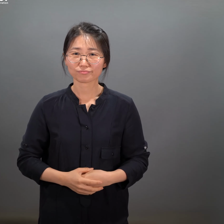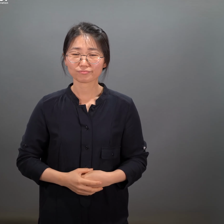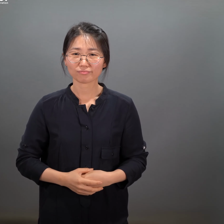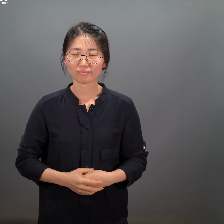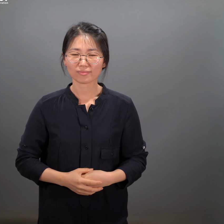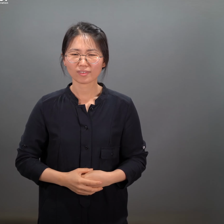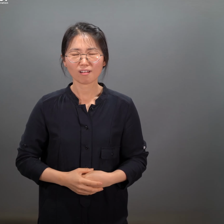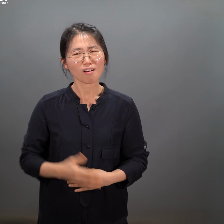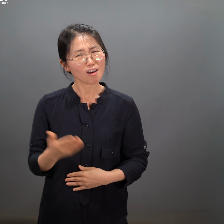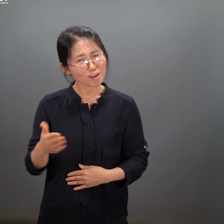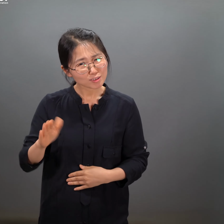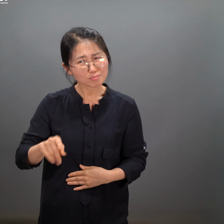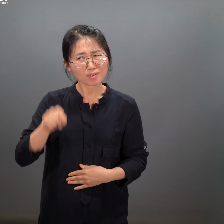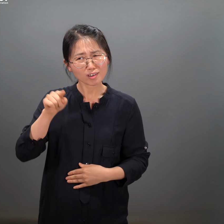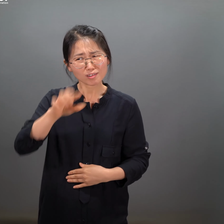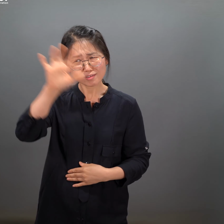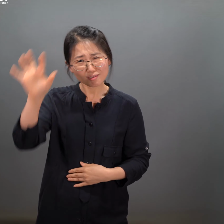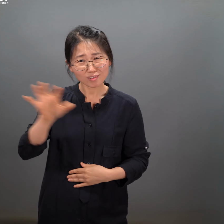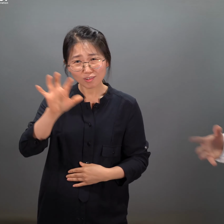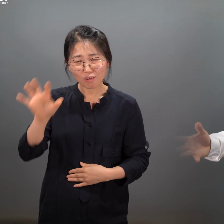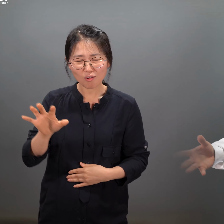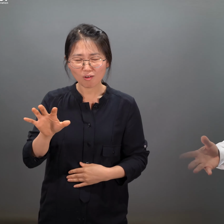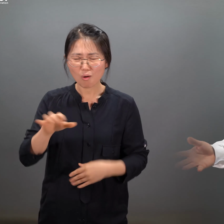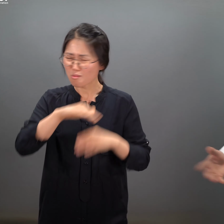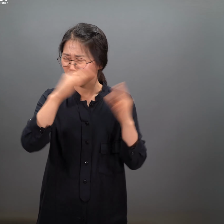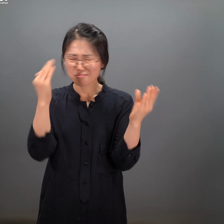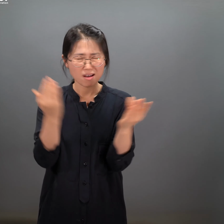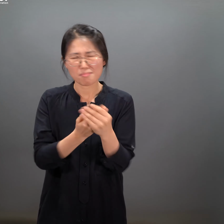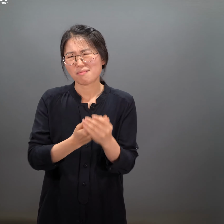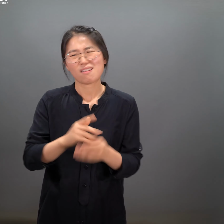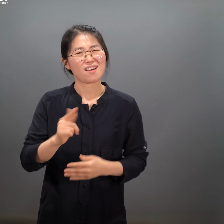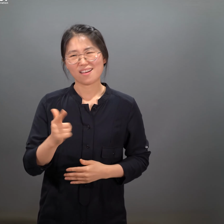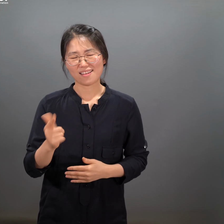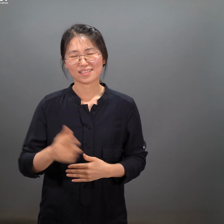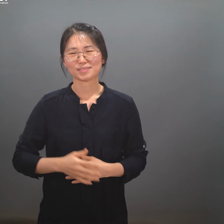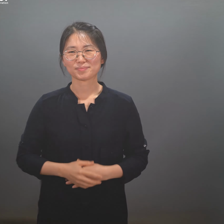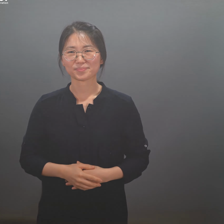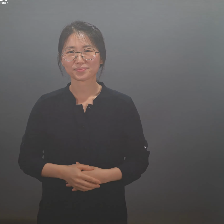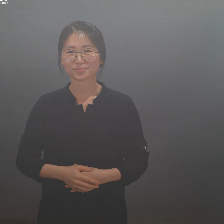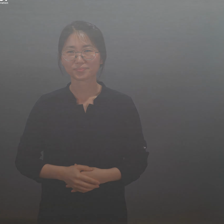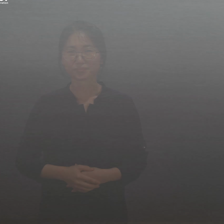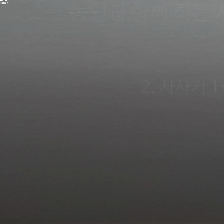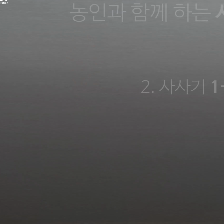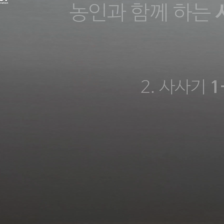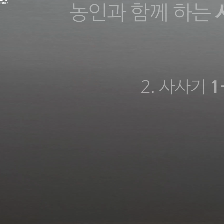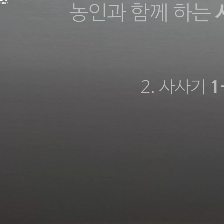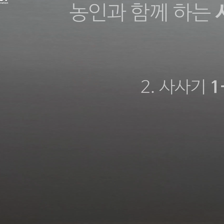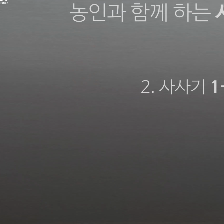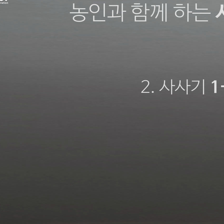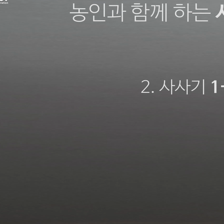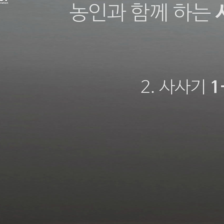수도 있습니다. 그것도 모든 사사를 다 설명할 수 없는 틀이요.